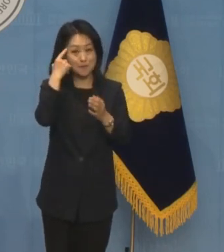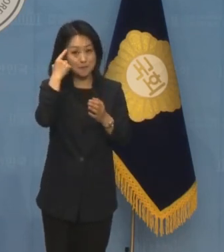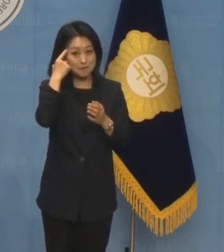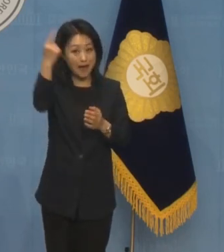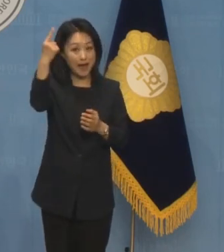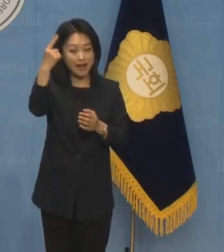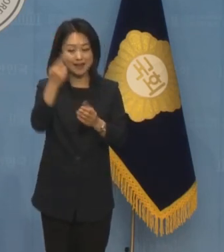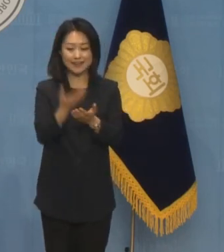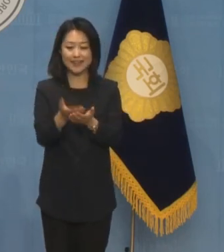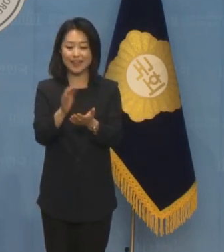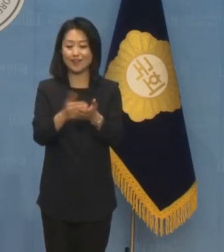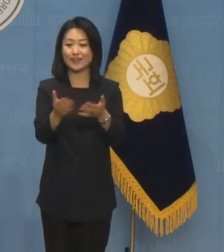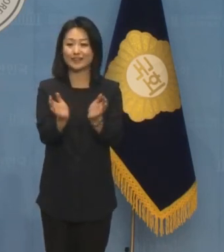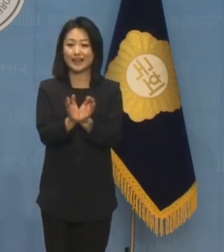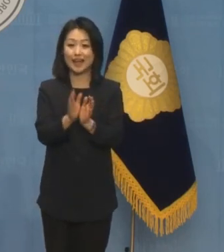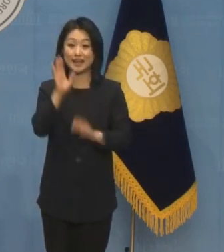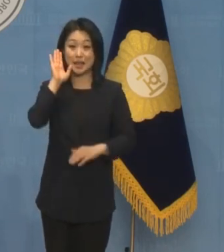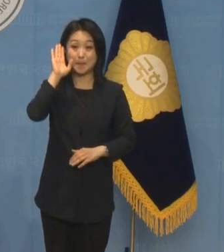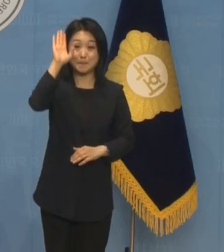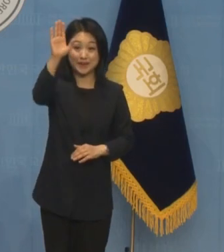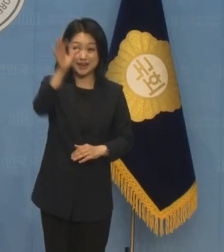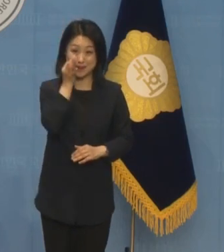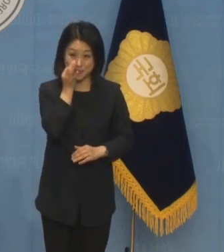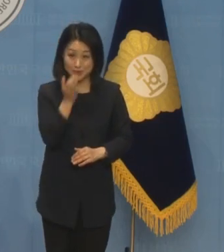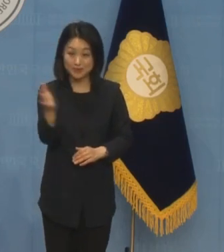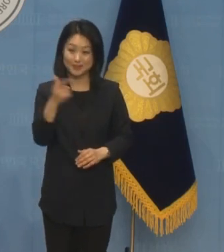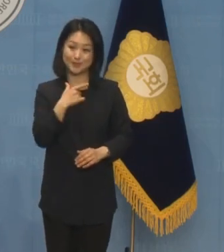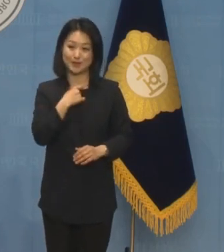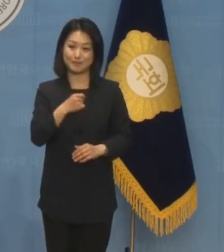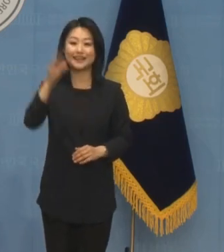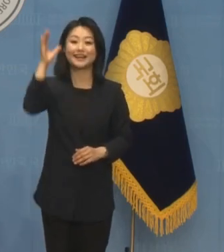표상되는 개혁신당의 내일을 기대해 주시기 바랍니다.